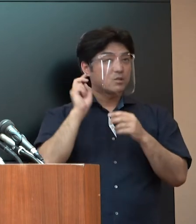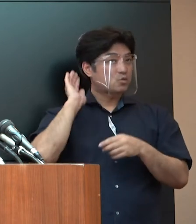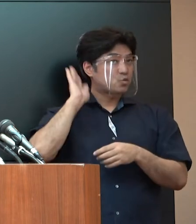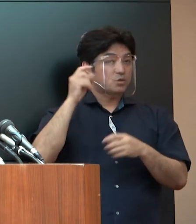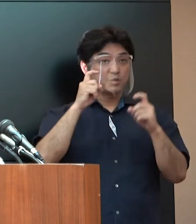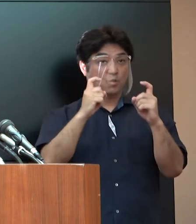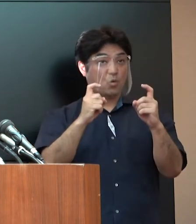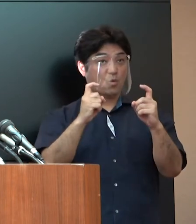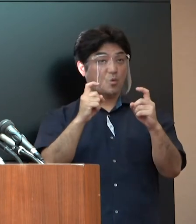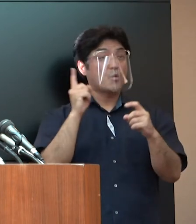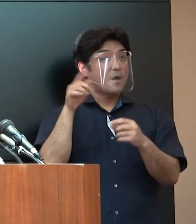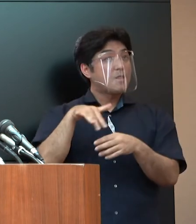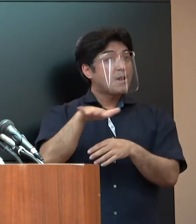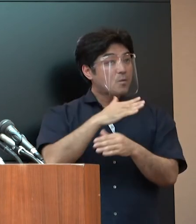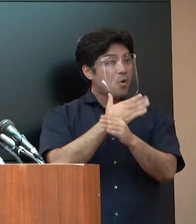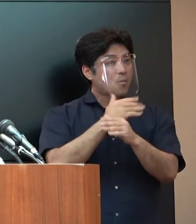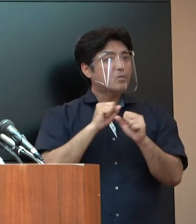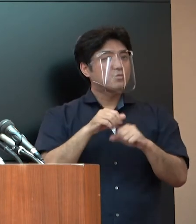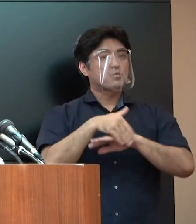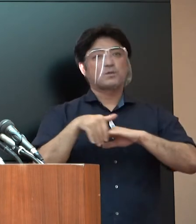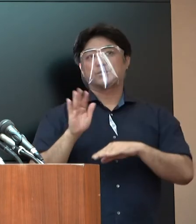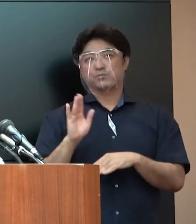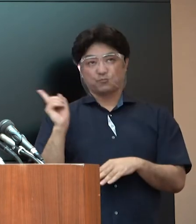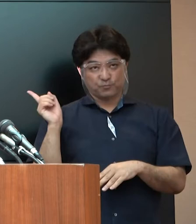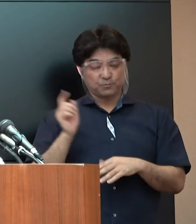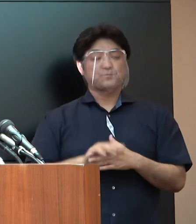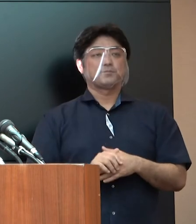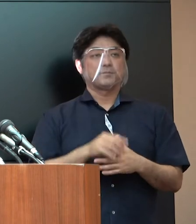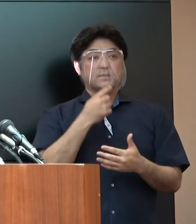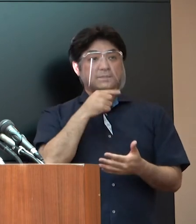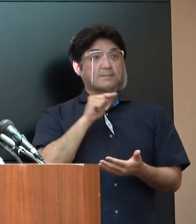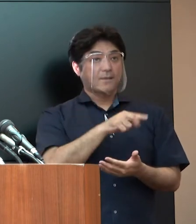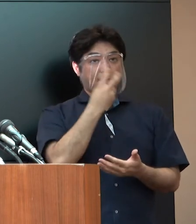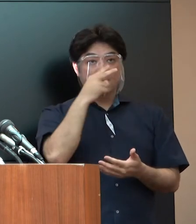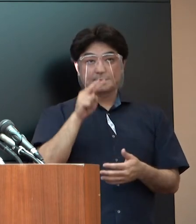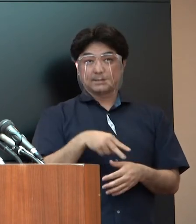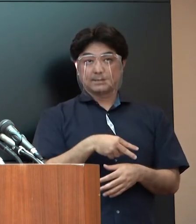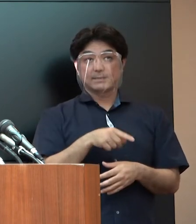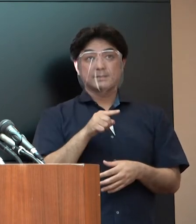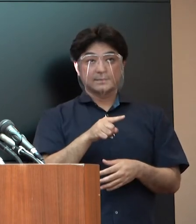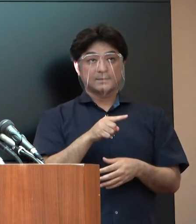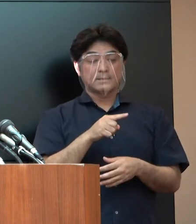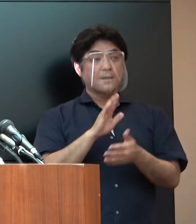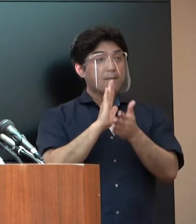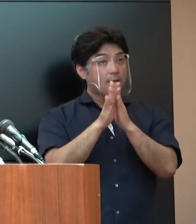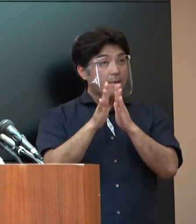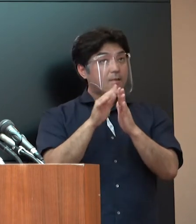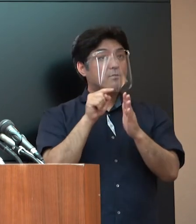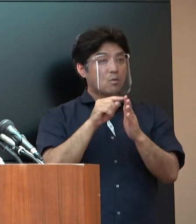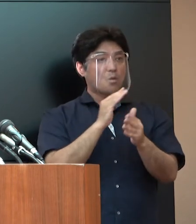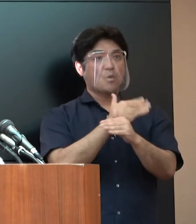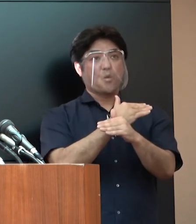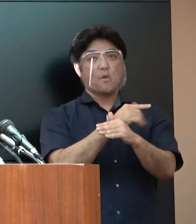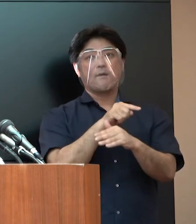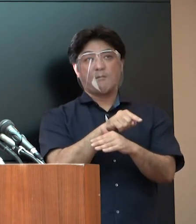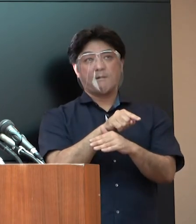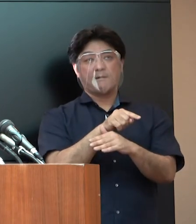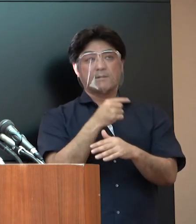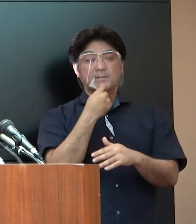お、指定管理の、県の、公園等に関しては現在指定管理